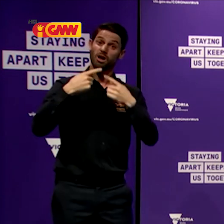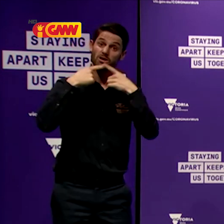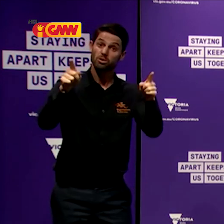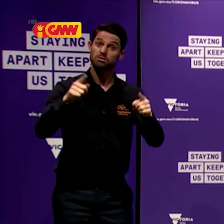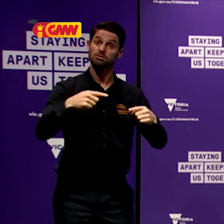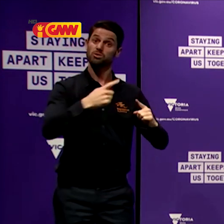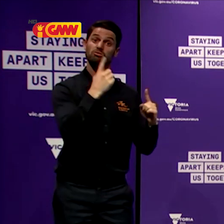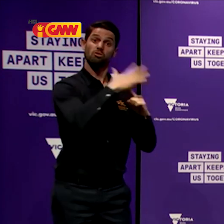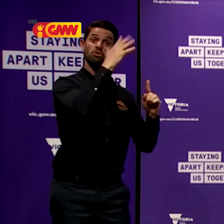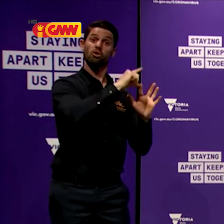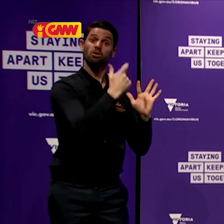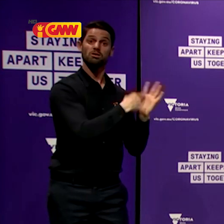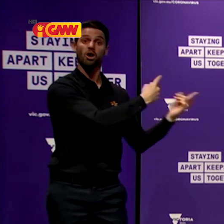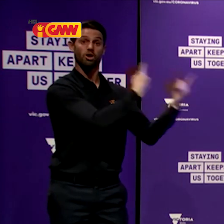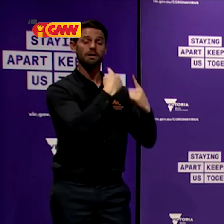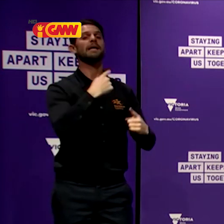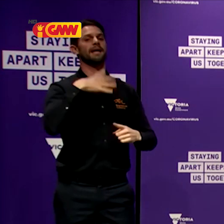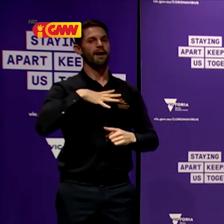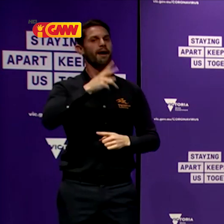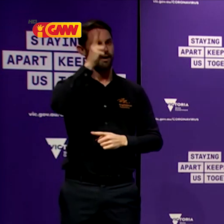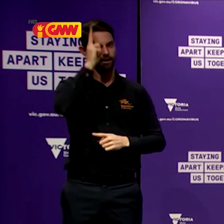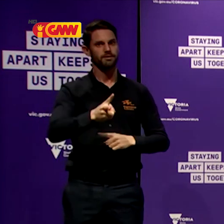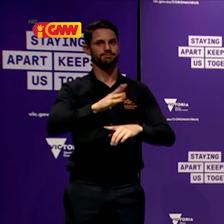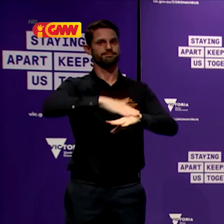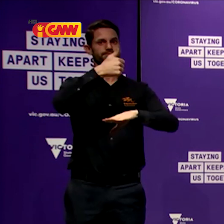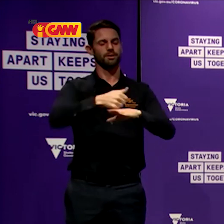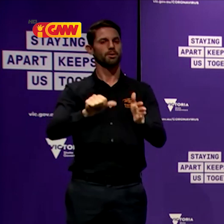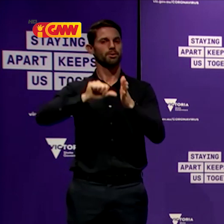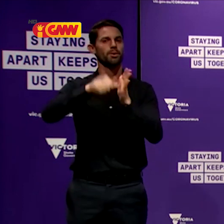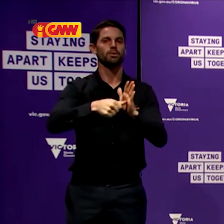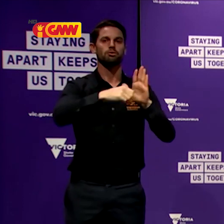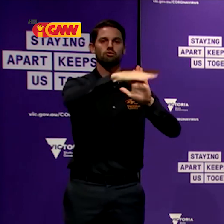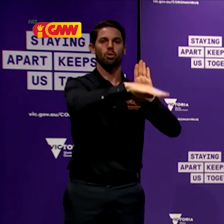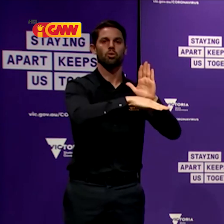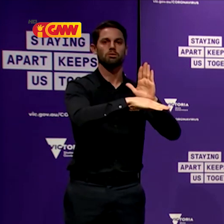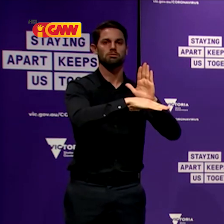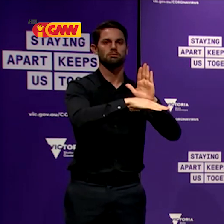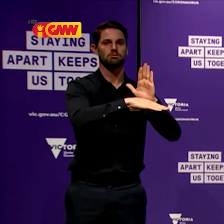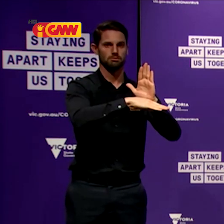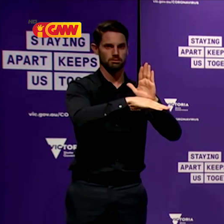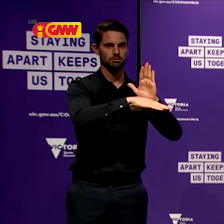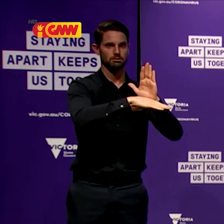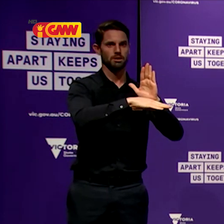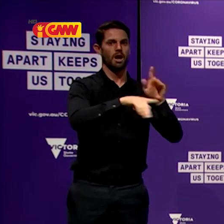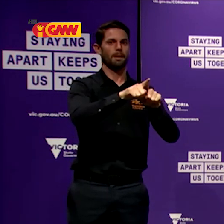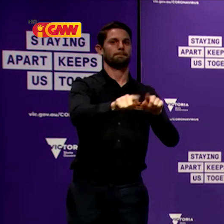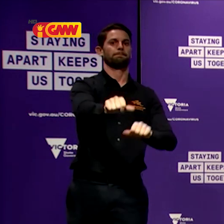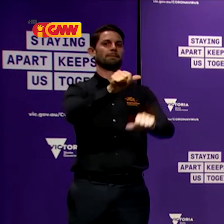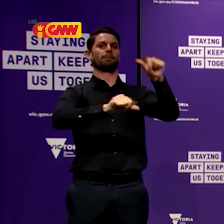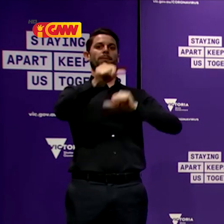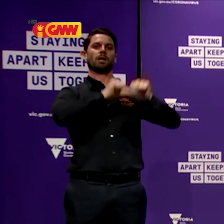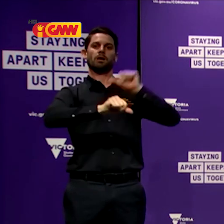testes rotina tonu resinida se ia hela processo investigação. Mai be e a instância da huluk. Diretor